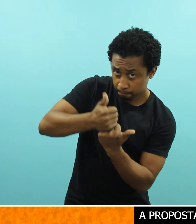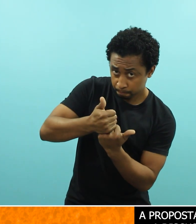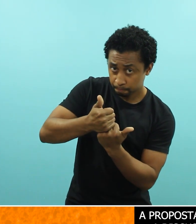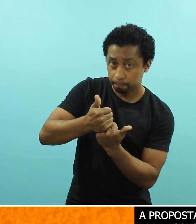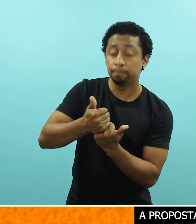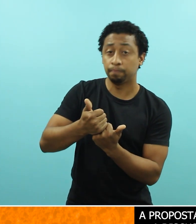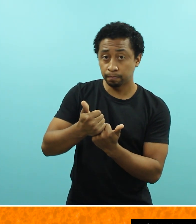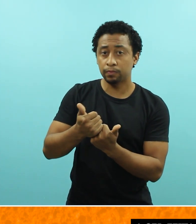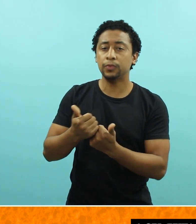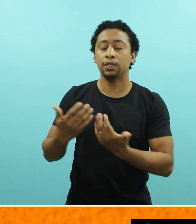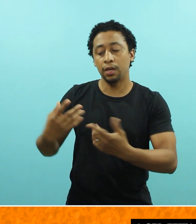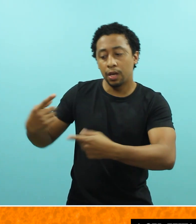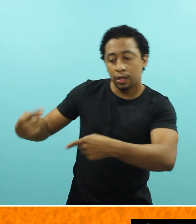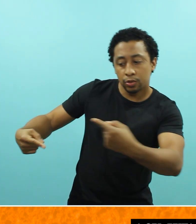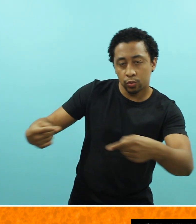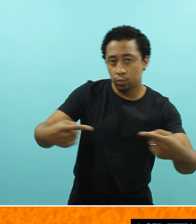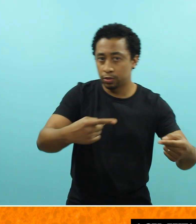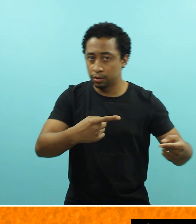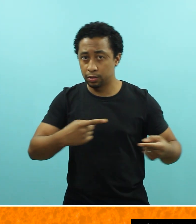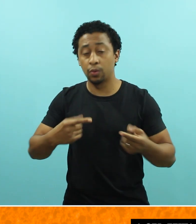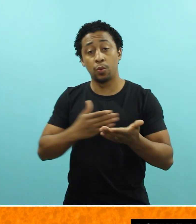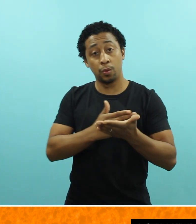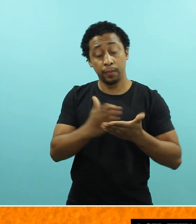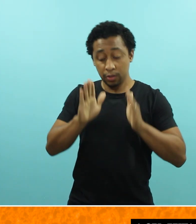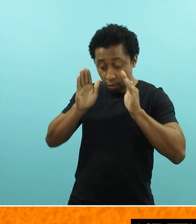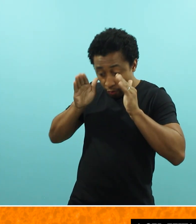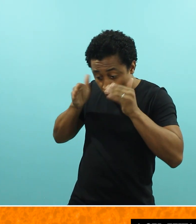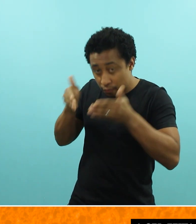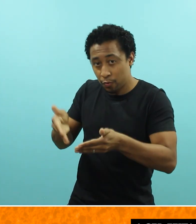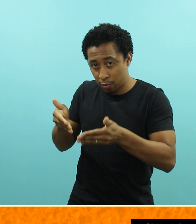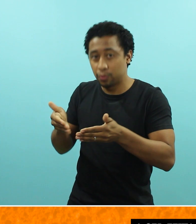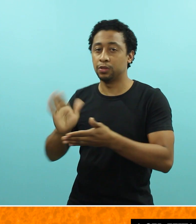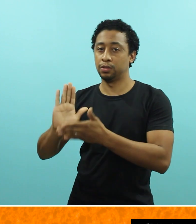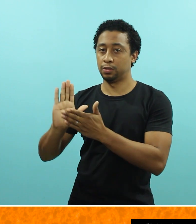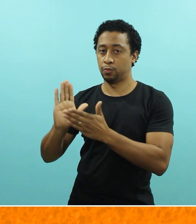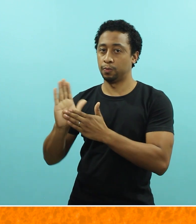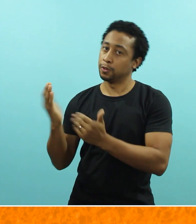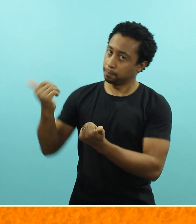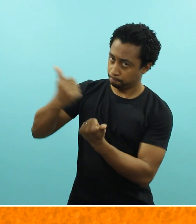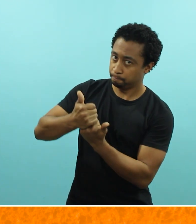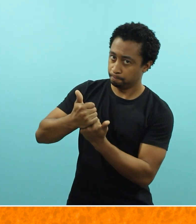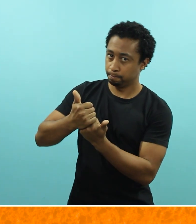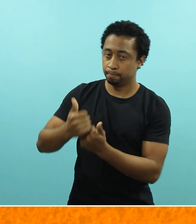discussão passará a ser feita em torno dela.